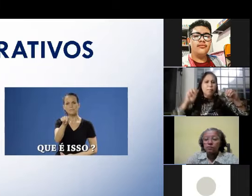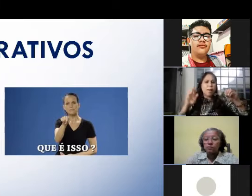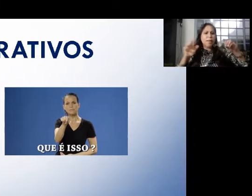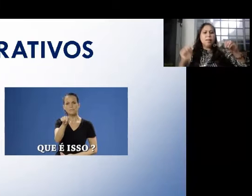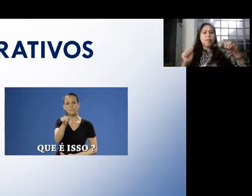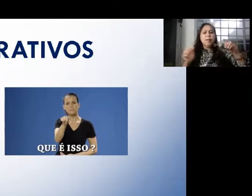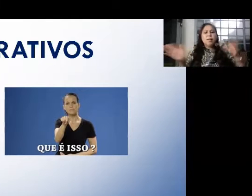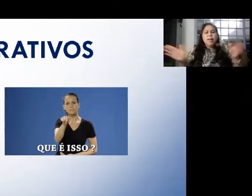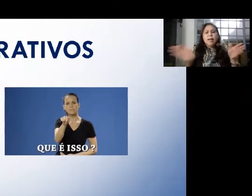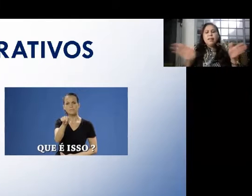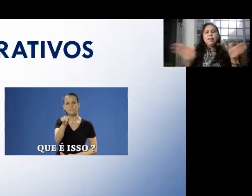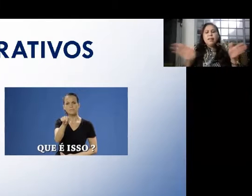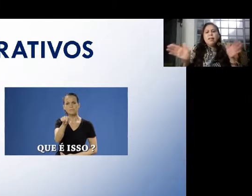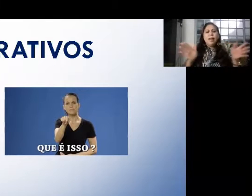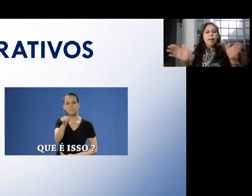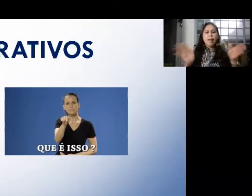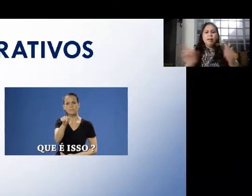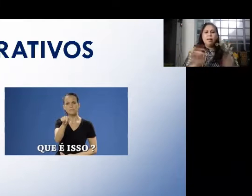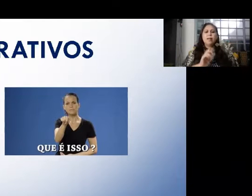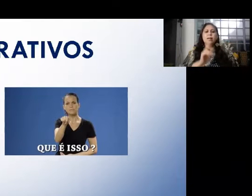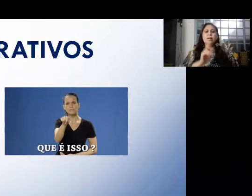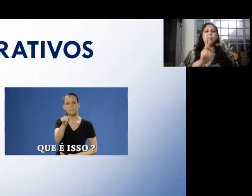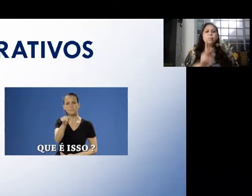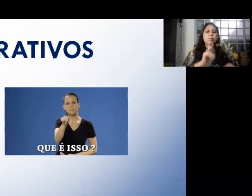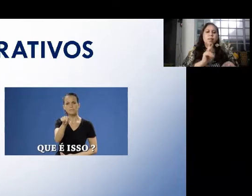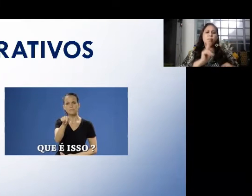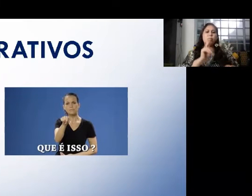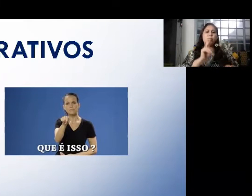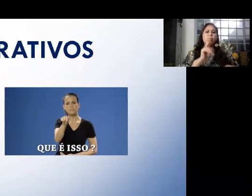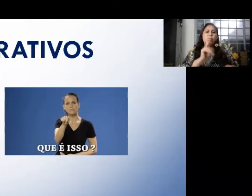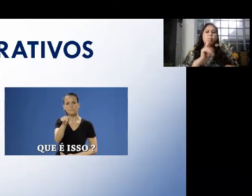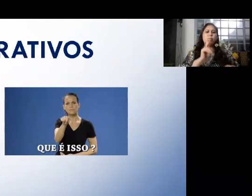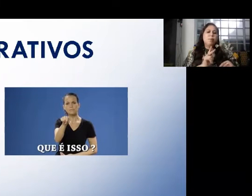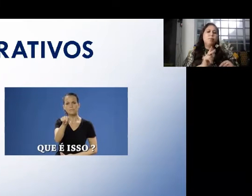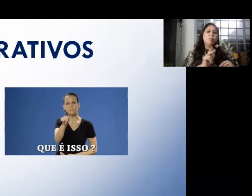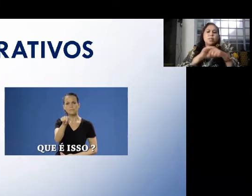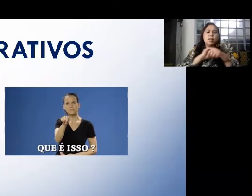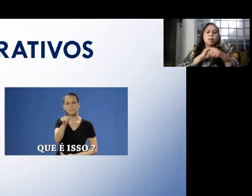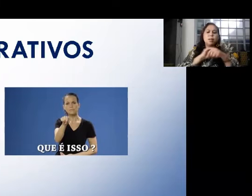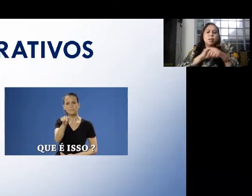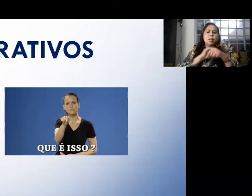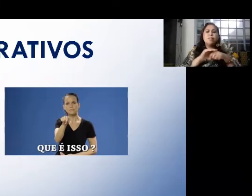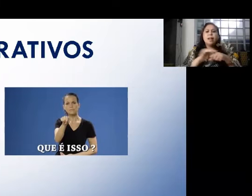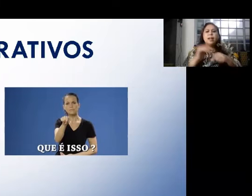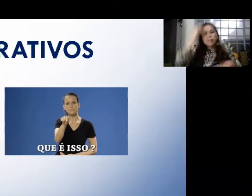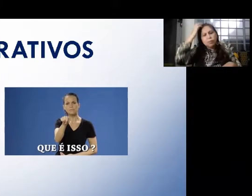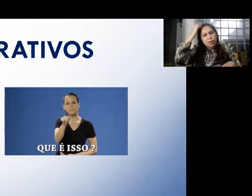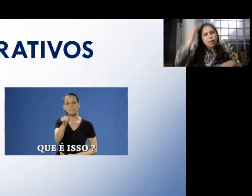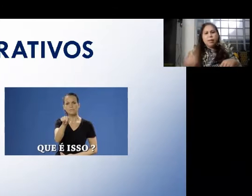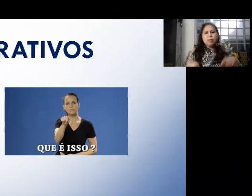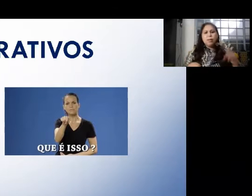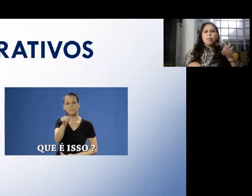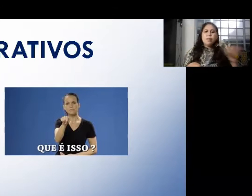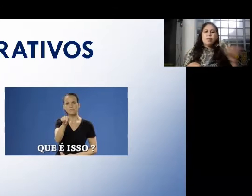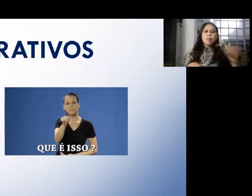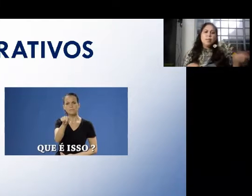lado Maria, que é de quem ambos, o interlocutor e o receptor, estão falando.